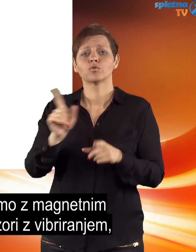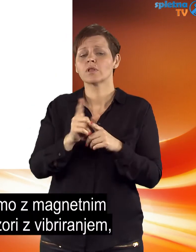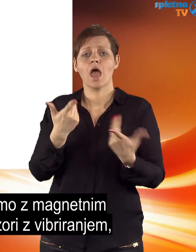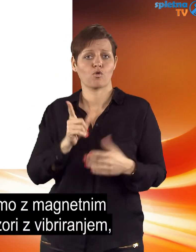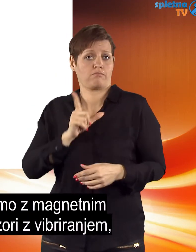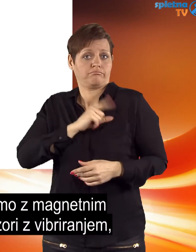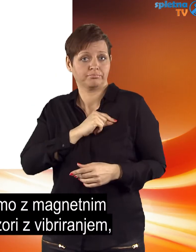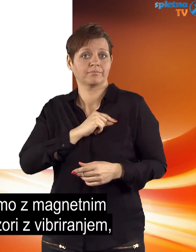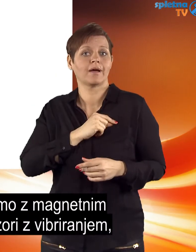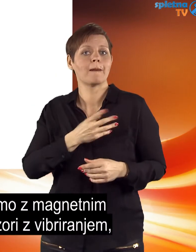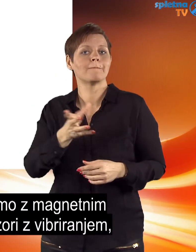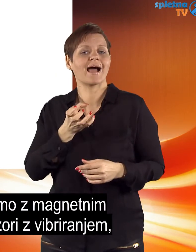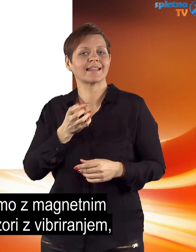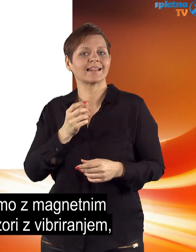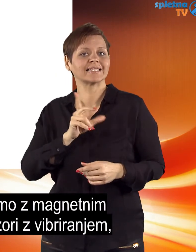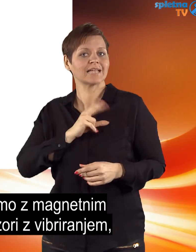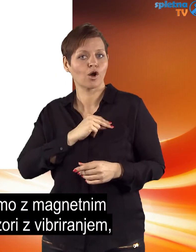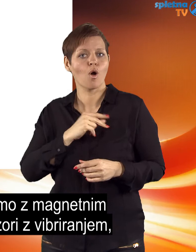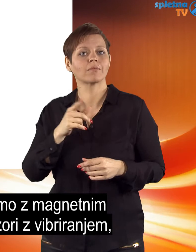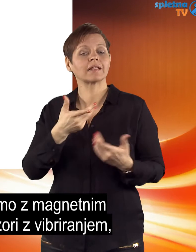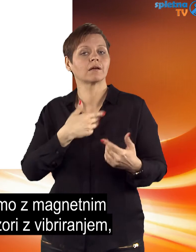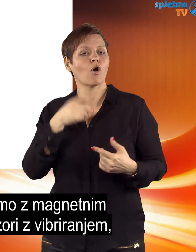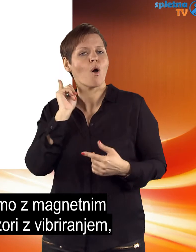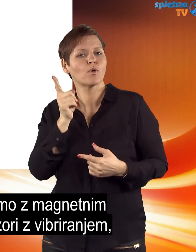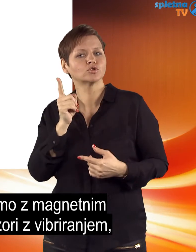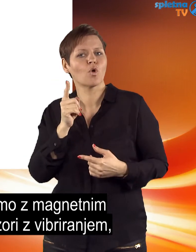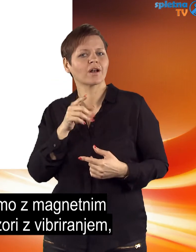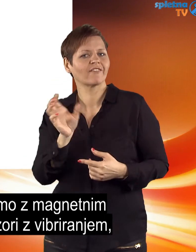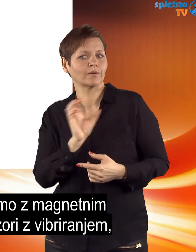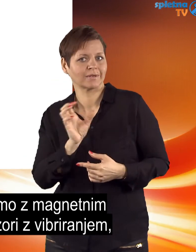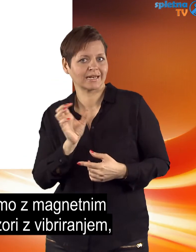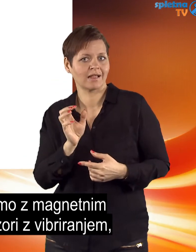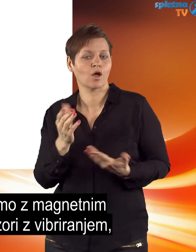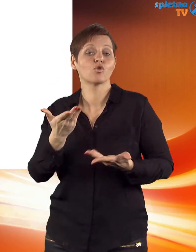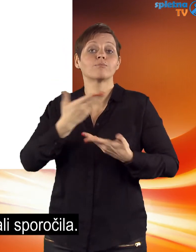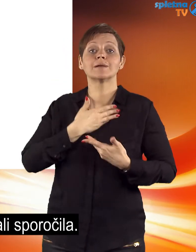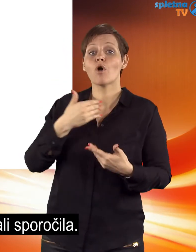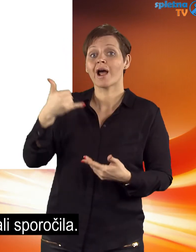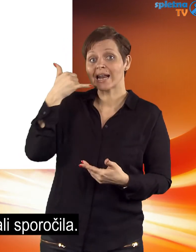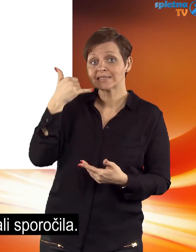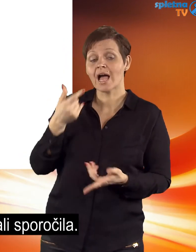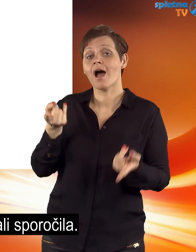Nase jo lahko pripnemo z magnetnim zaklopom, ki nas opozori z vibriranjem, ko dobimo klice ali sporočila.